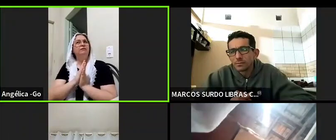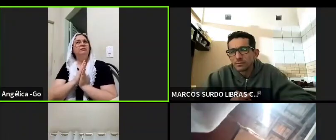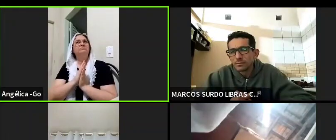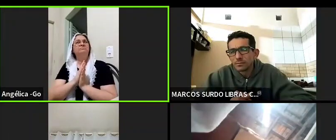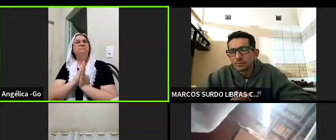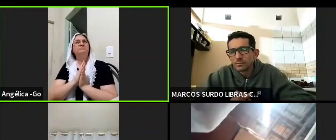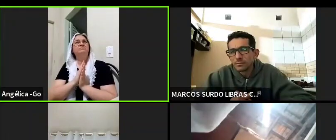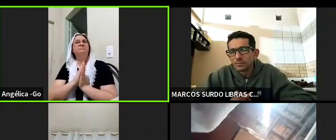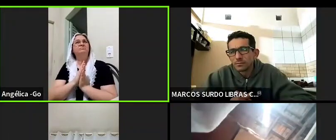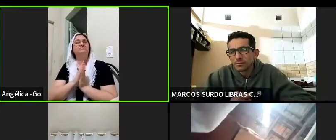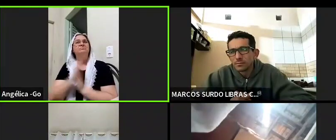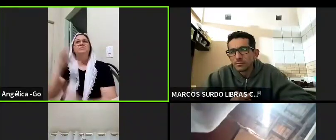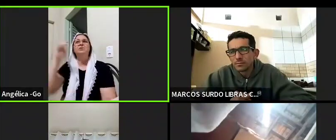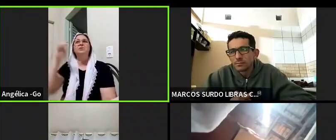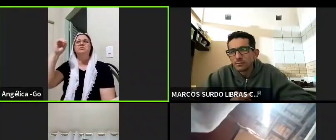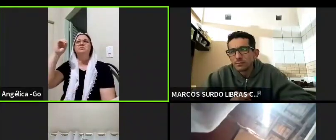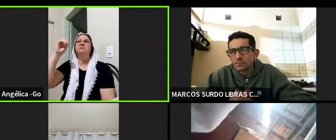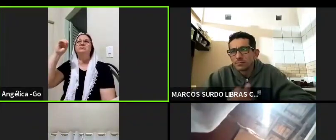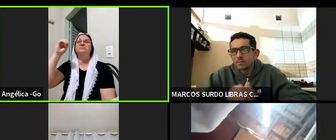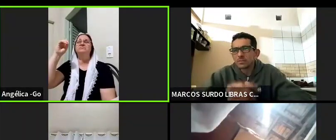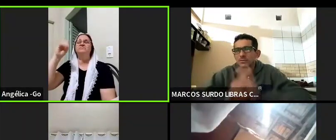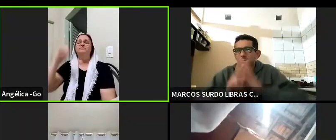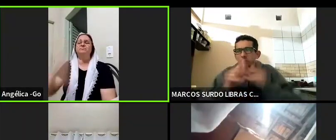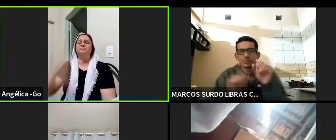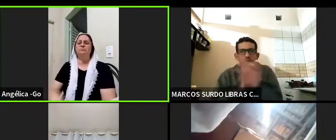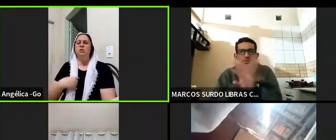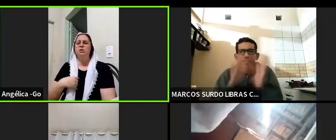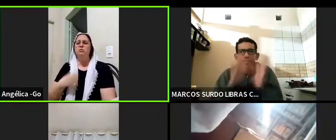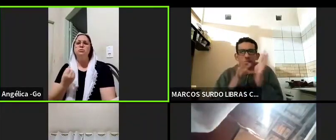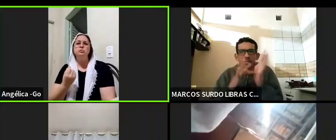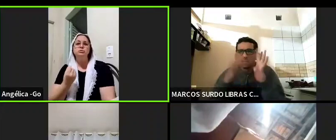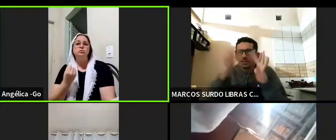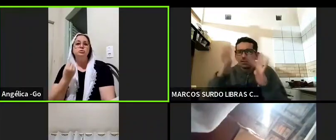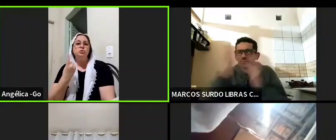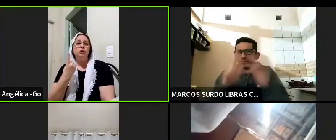O Senhor manda te dizer, eu te compreendi porque você falou assim.